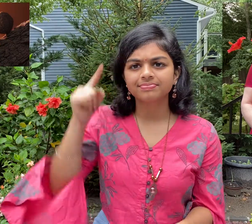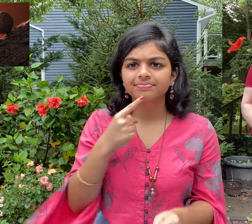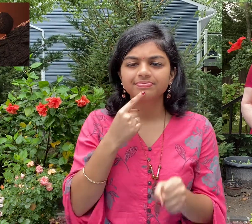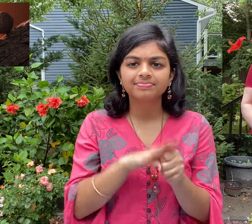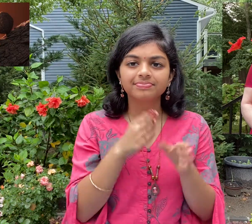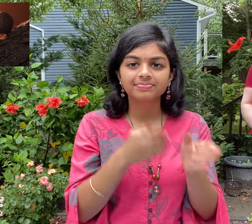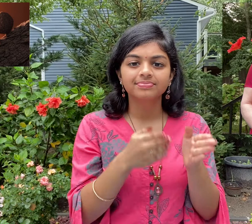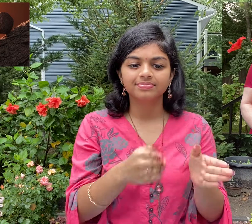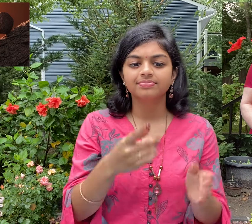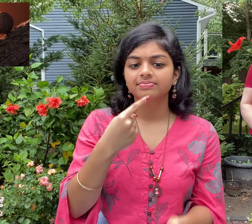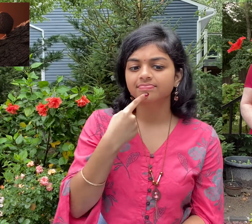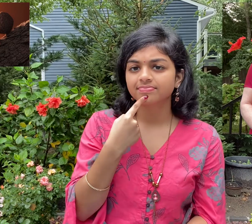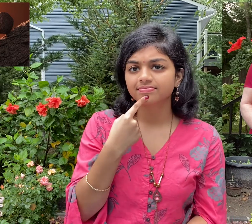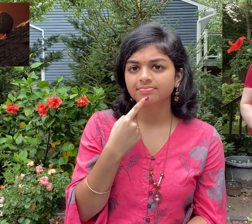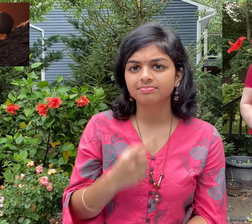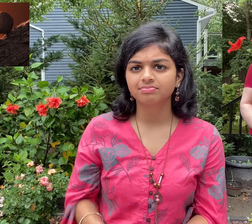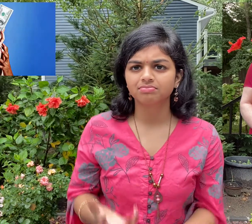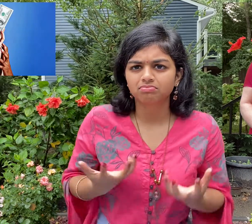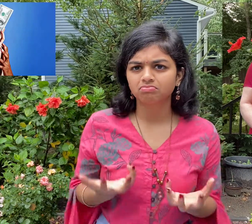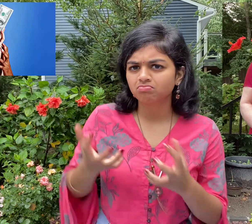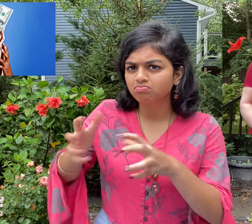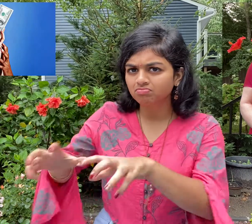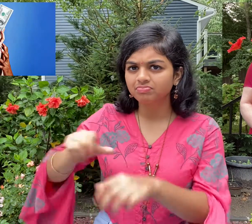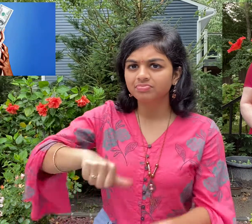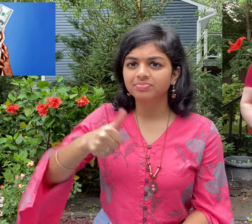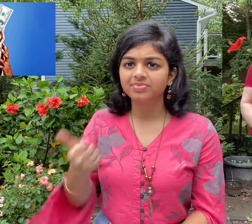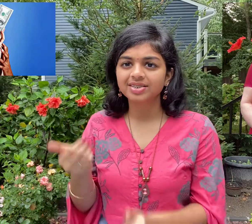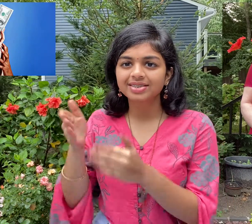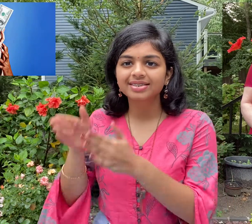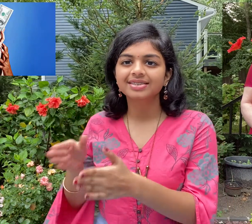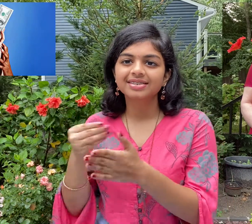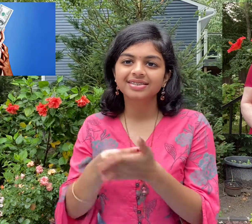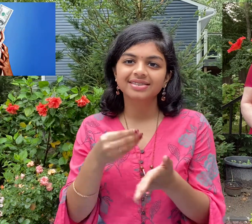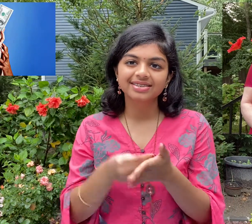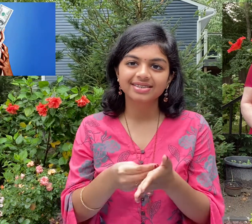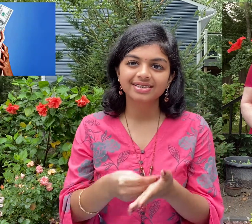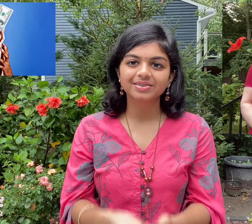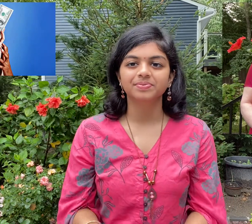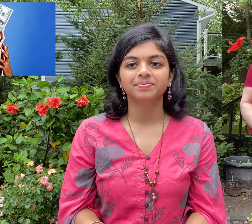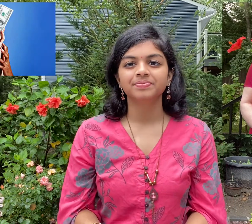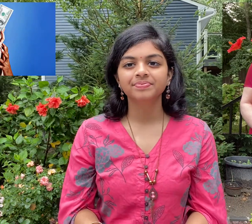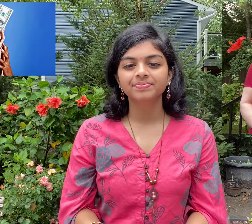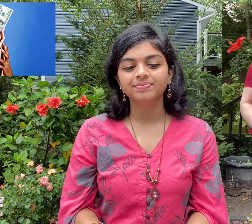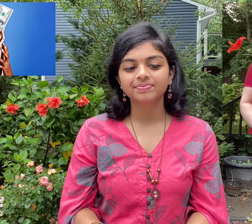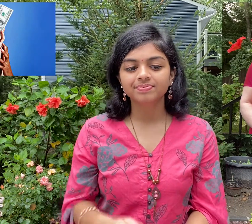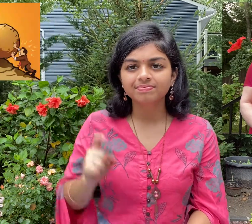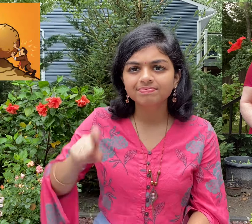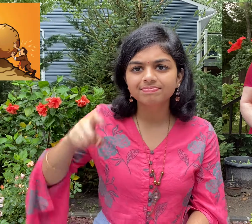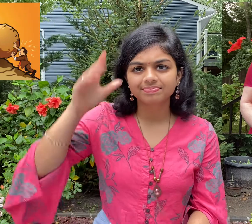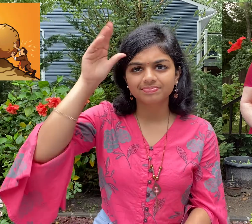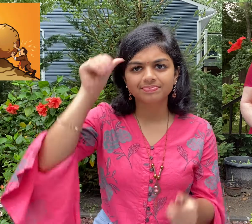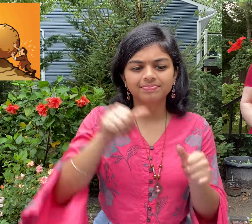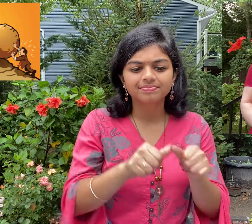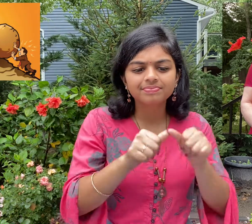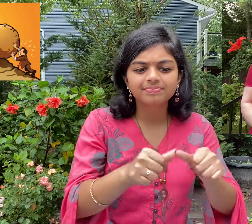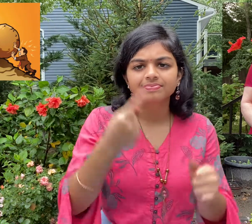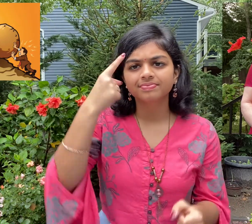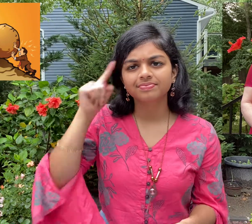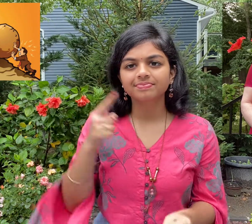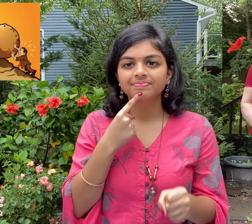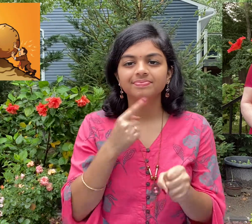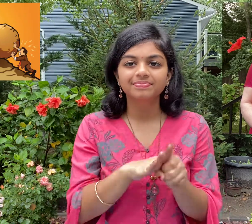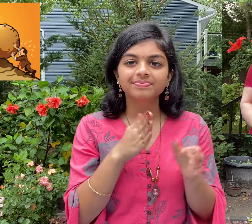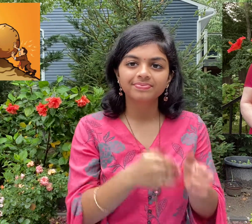Beku, Sharanange Paradhana Vanolle Nimba. Chala,